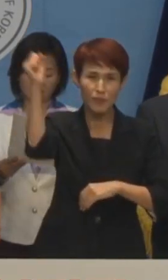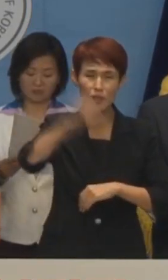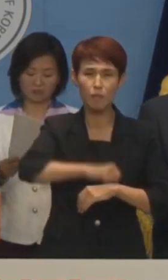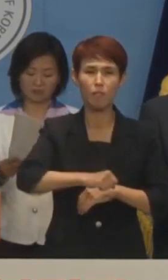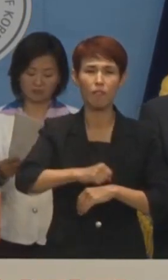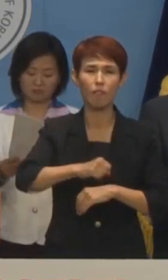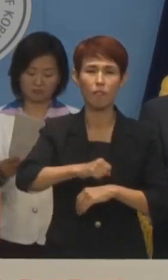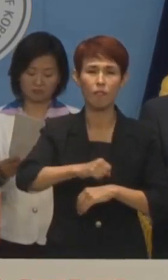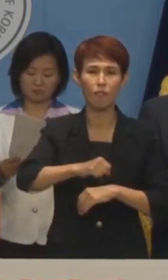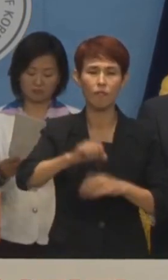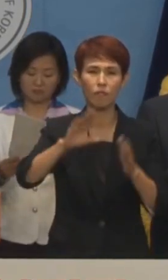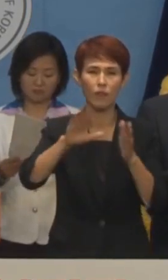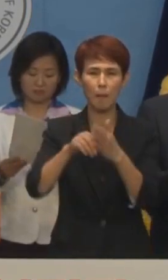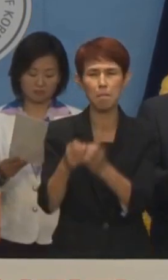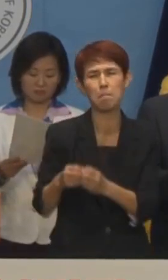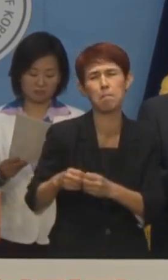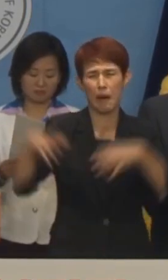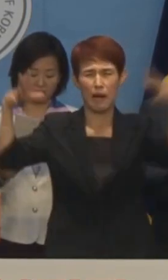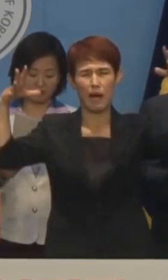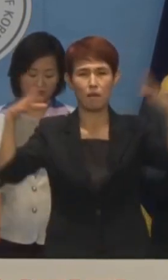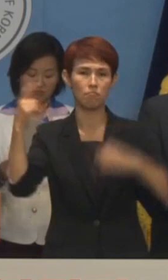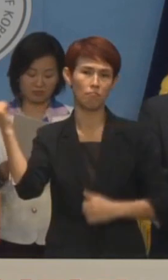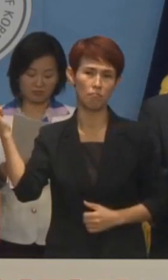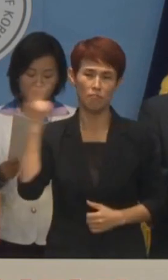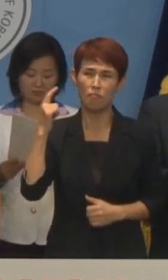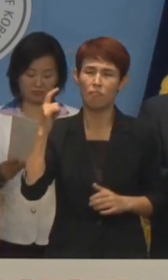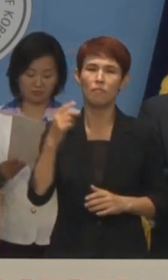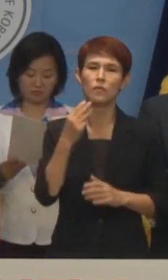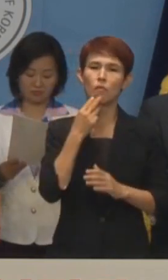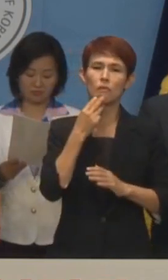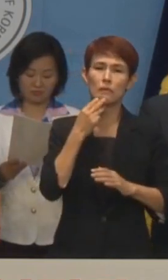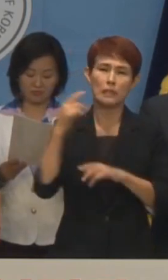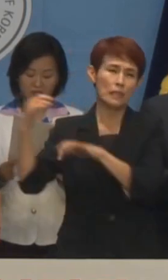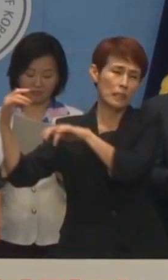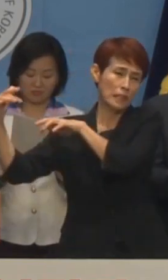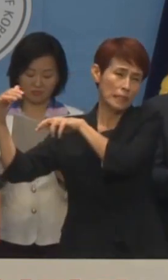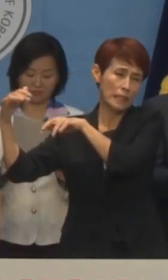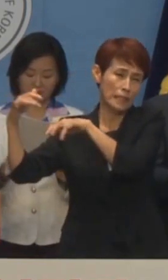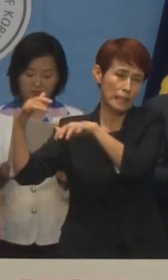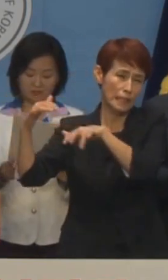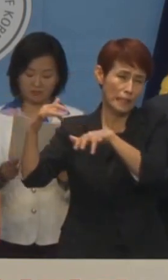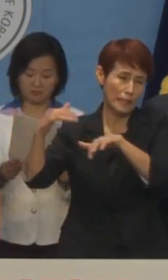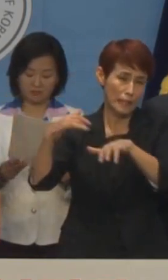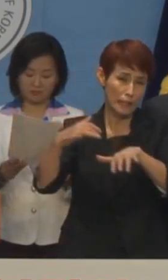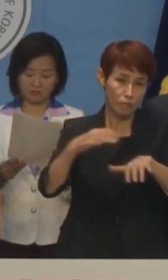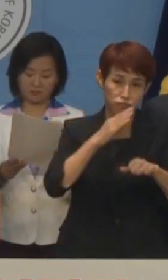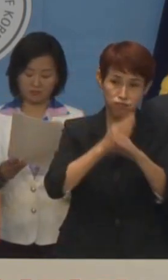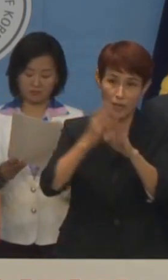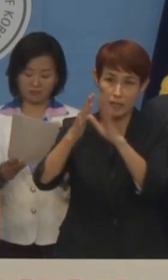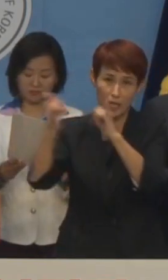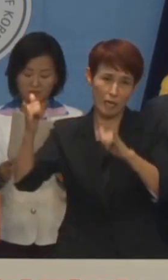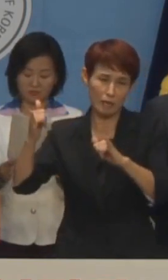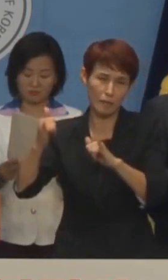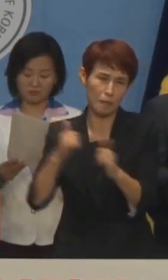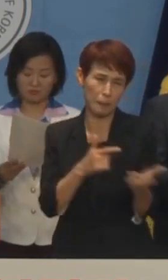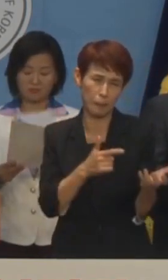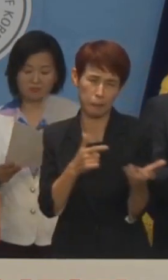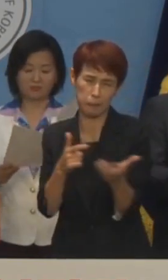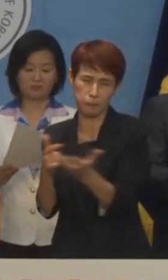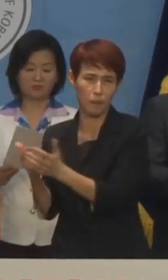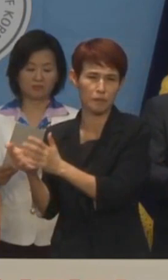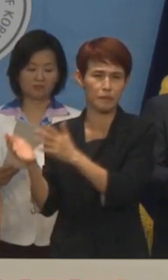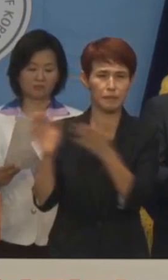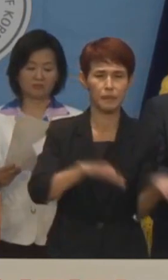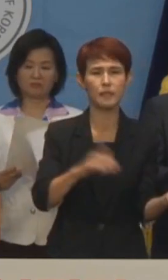한강 인도교 폭파 소리를 들었고 결국 서울로 쏟아져 들어오는 인민군에게 참혹한